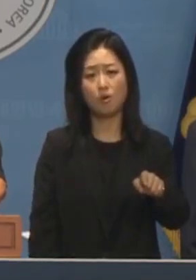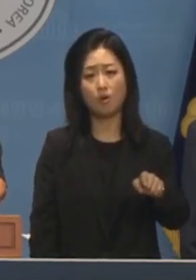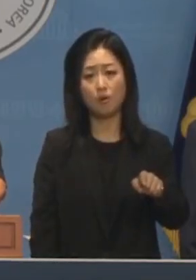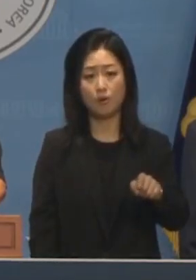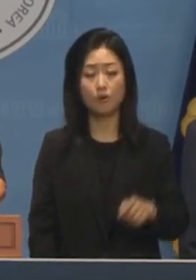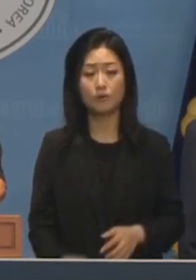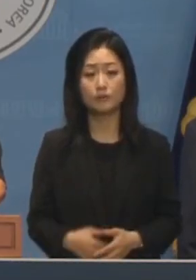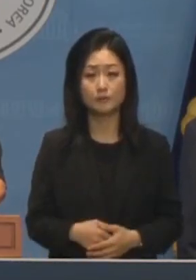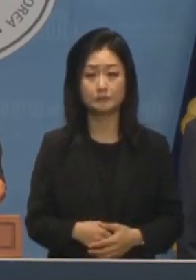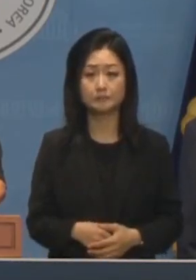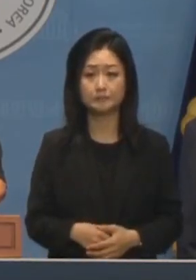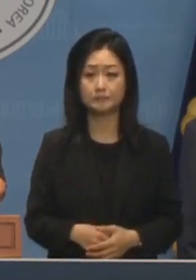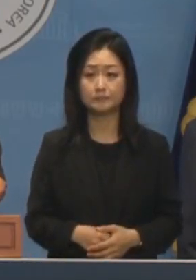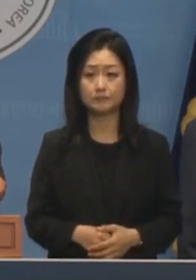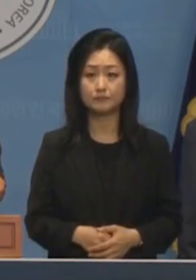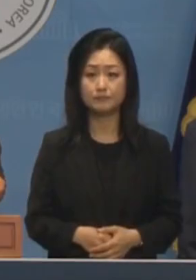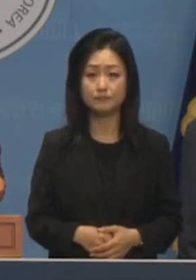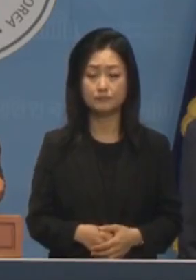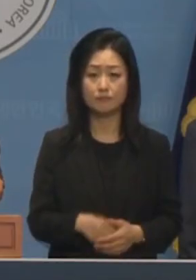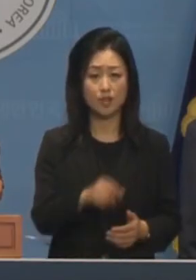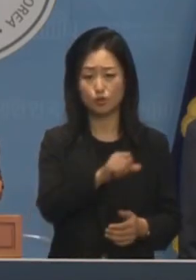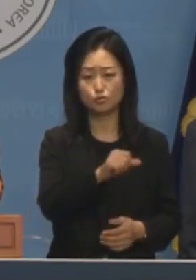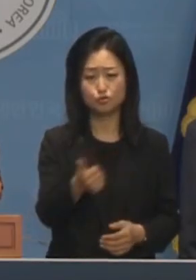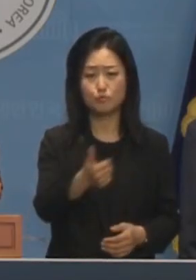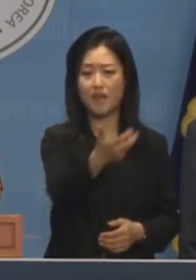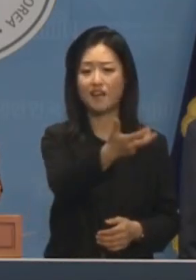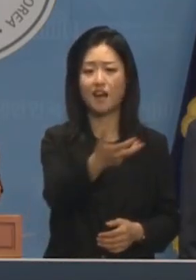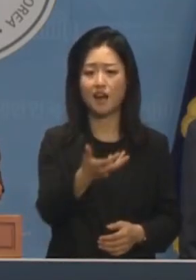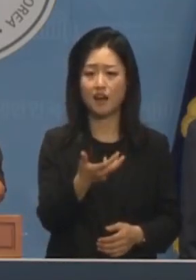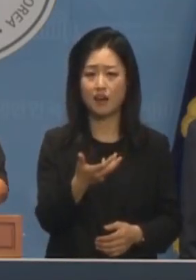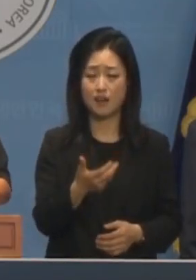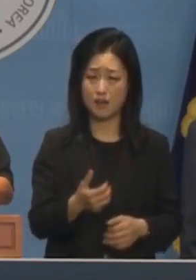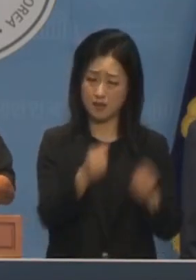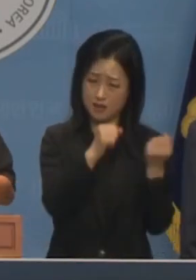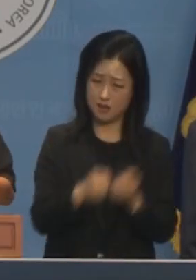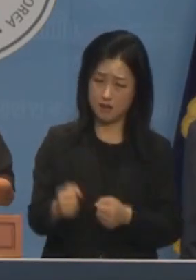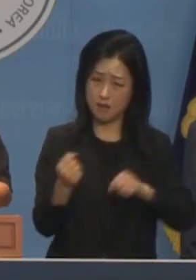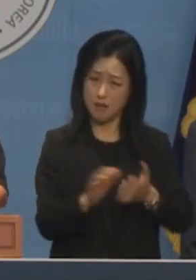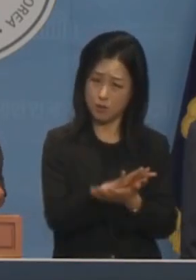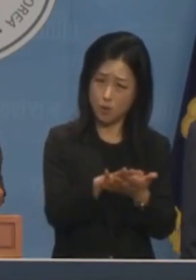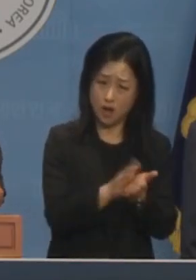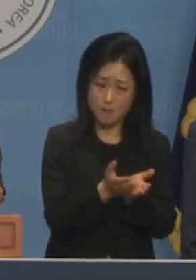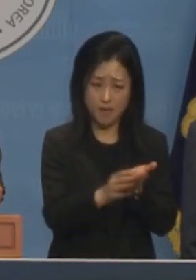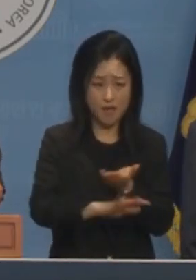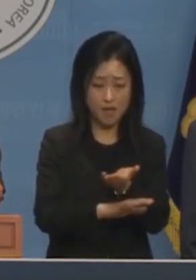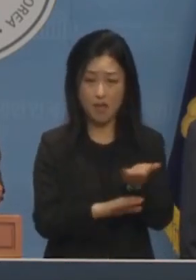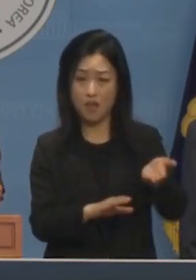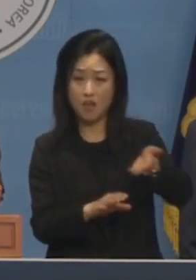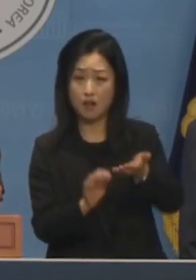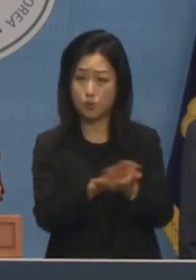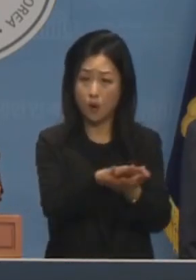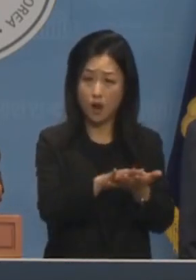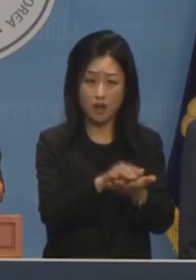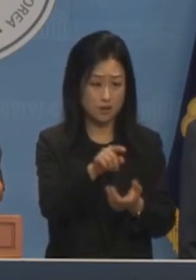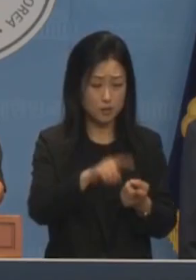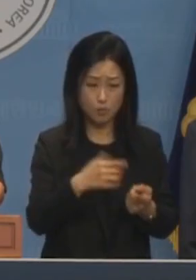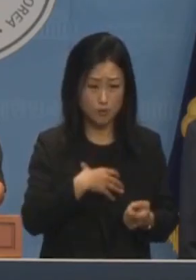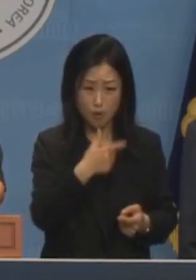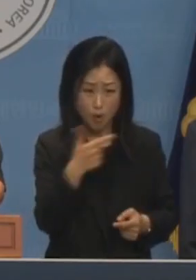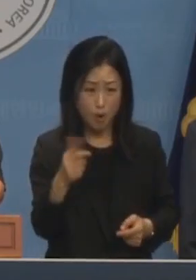공공연하게 벌어지고 있었습니다. 사실은 죽음의 강에서 이러한 스포츠를 하고 있음에도 불구하고 어느 누구도 이에